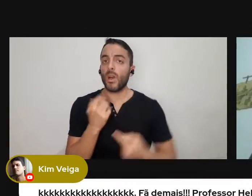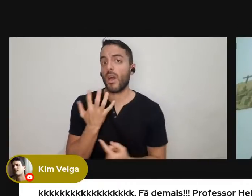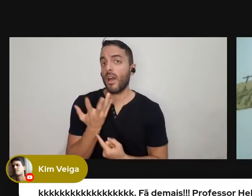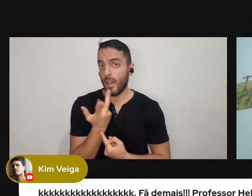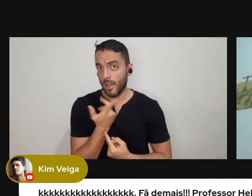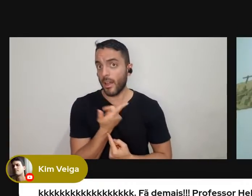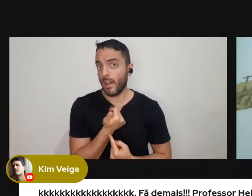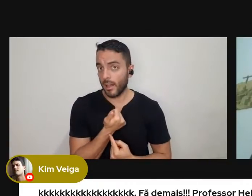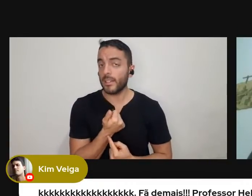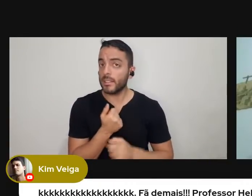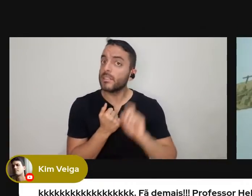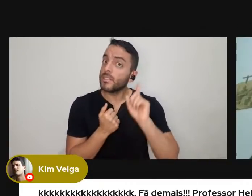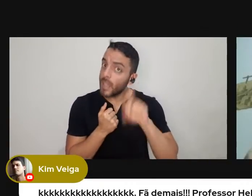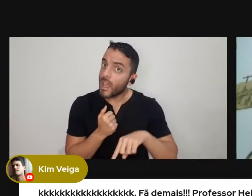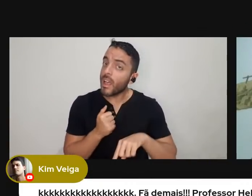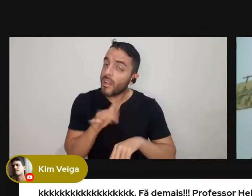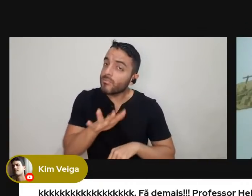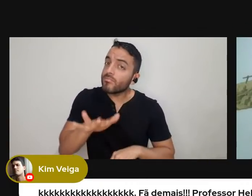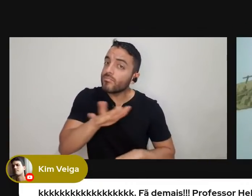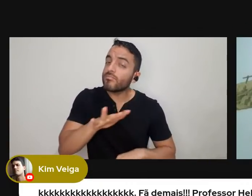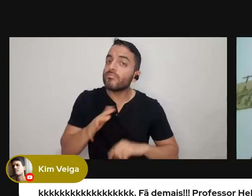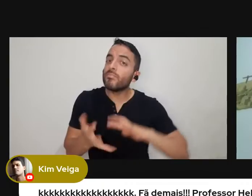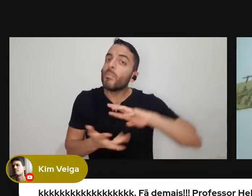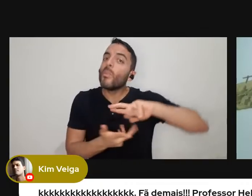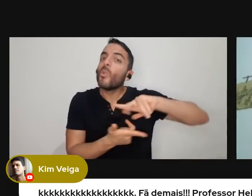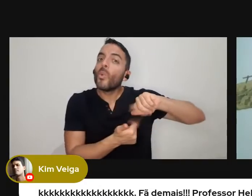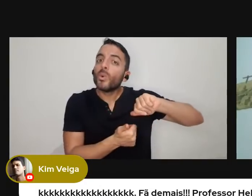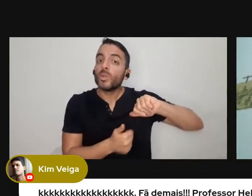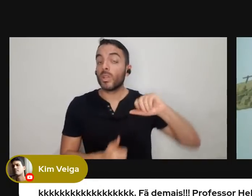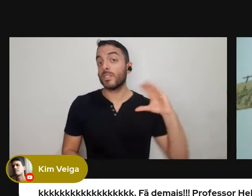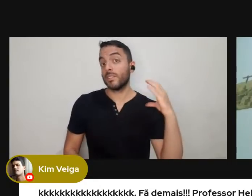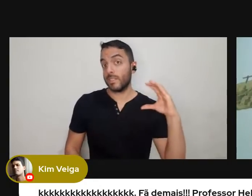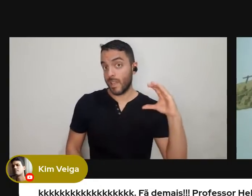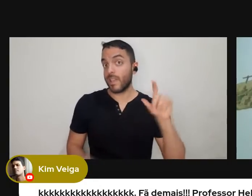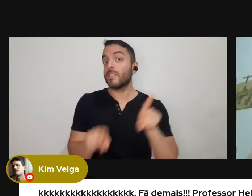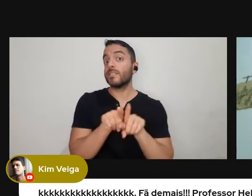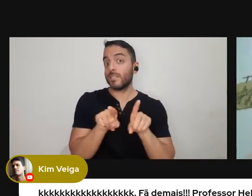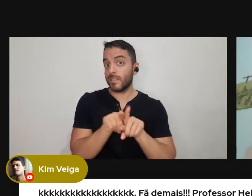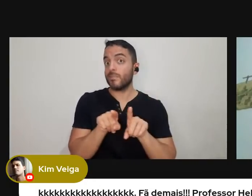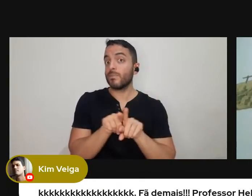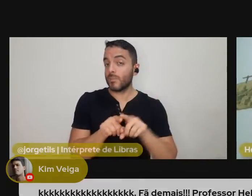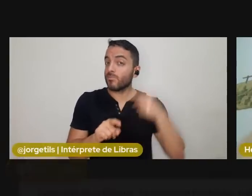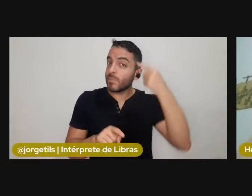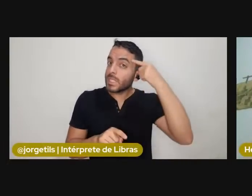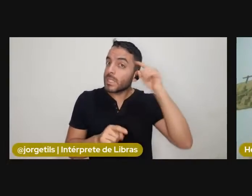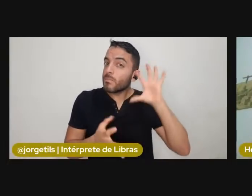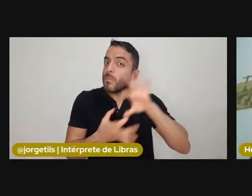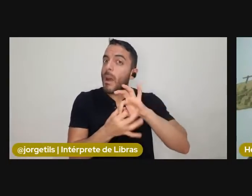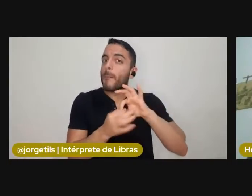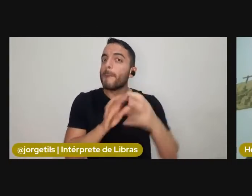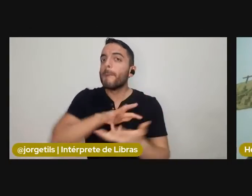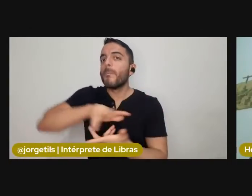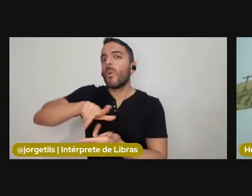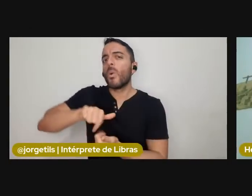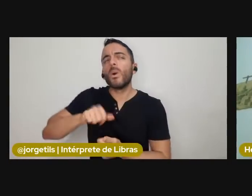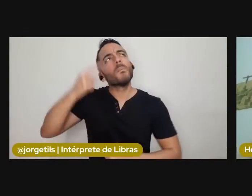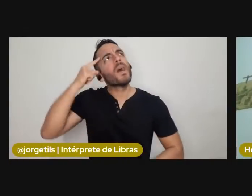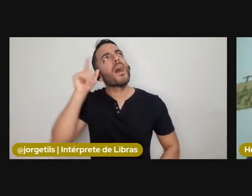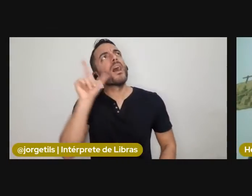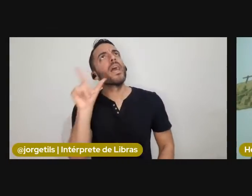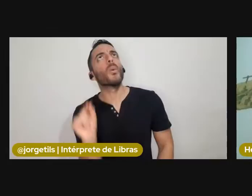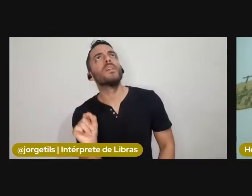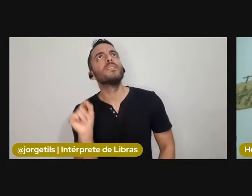é uma concepção de mundo. A ciência também é uma visão de mundo. Não vamos pensar que as equações dizem tudo porque elas